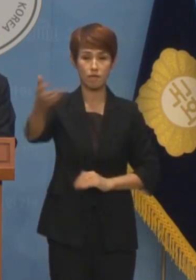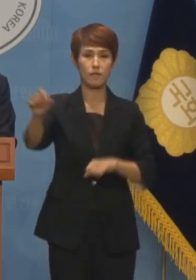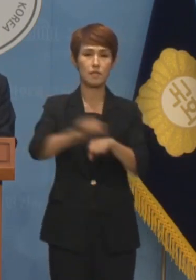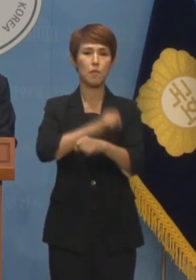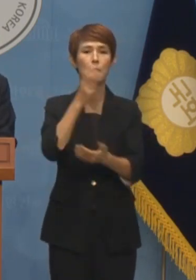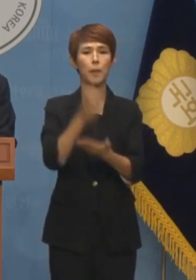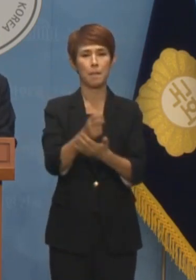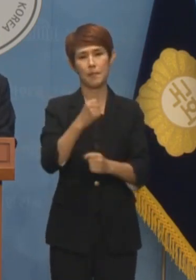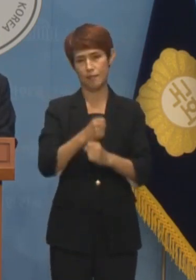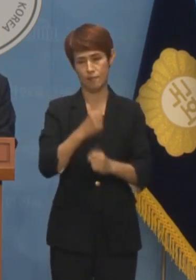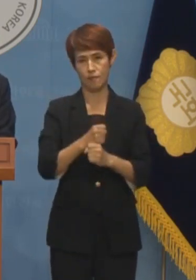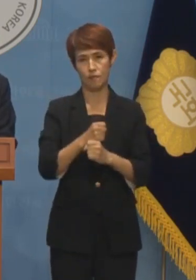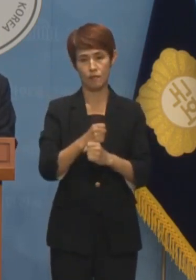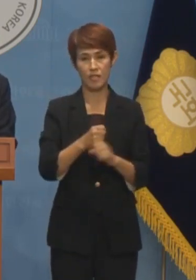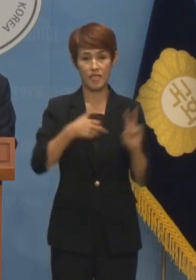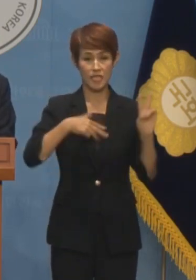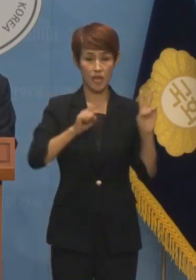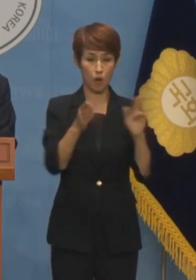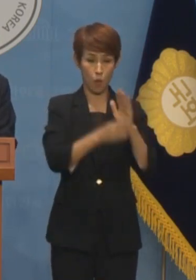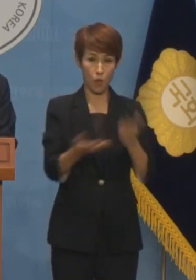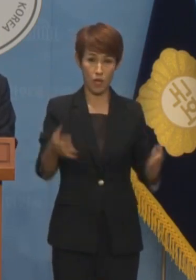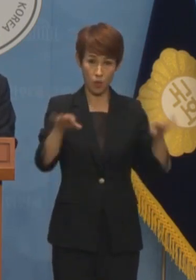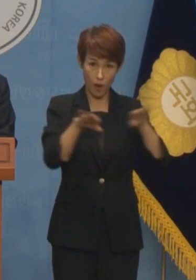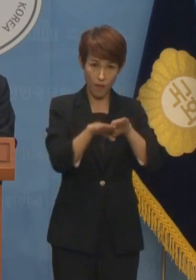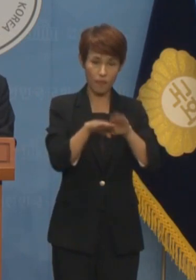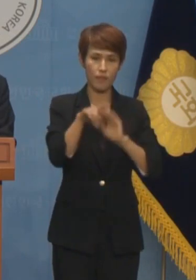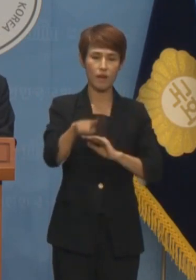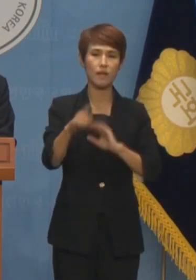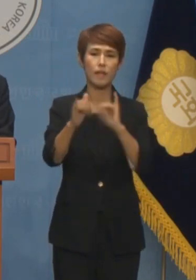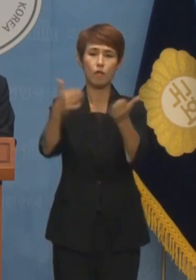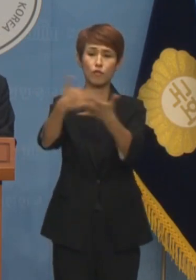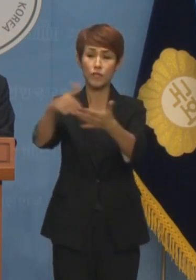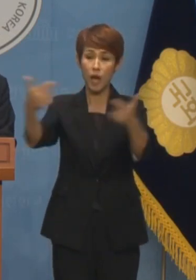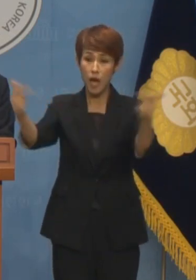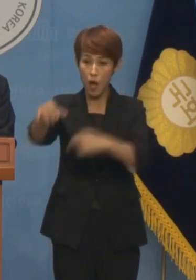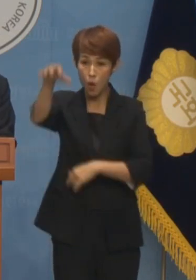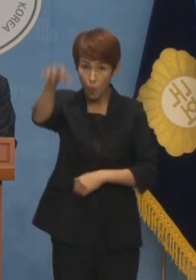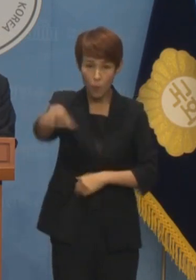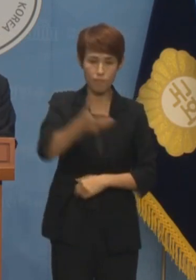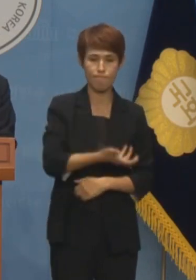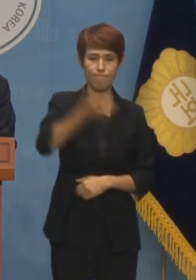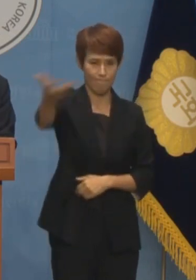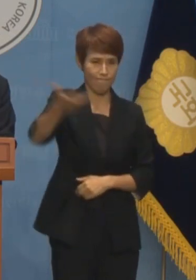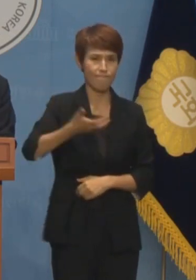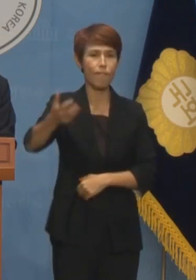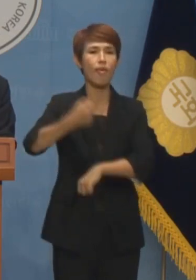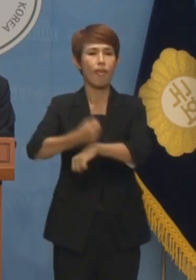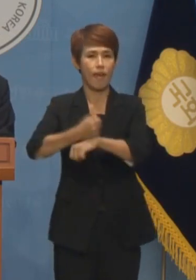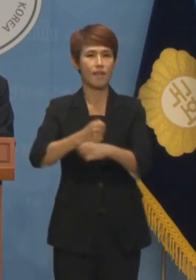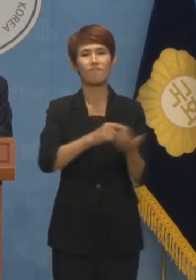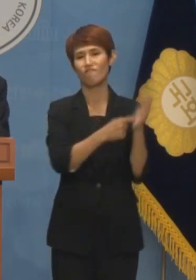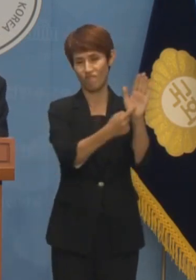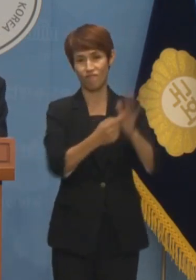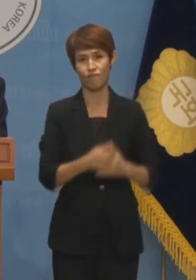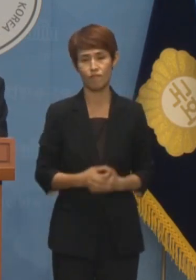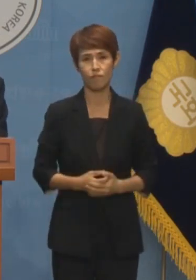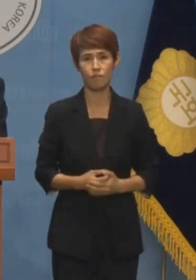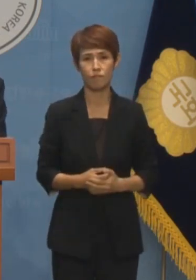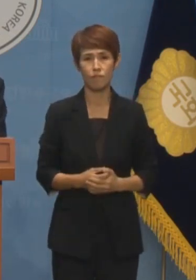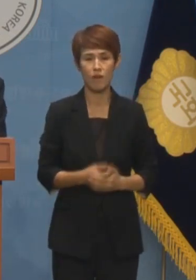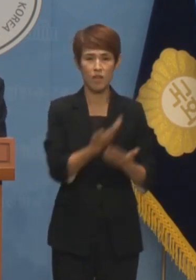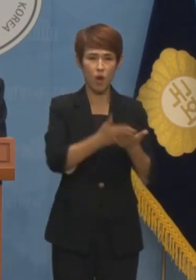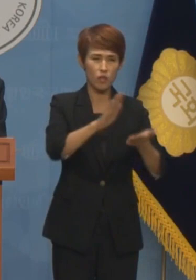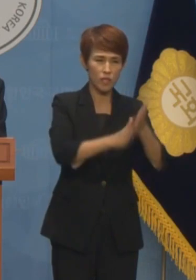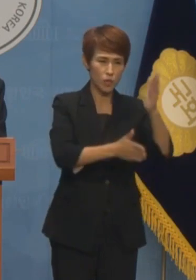2차 공공기관을 인구 감소 지역에 우선하여 유치하도록 했습니다. 기존 혁신도시법에